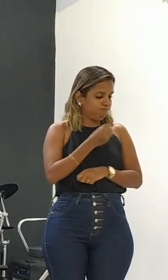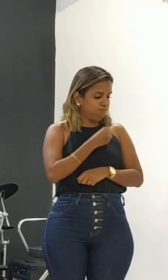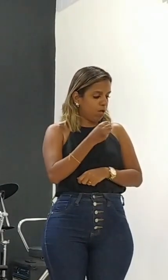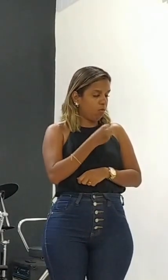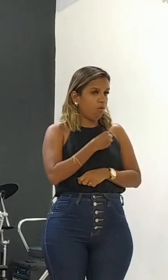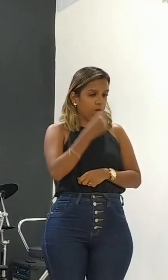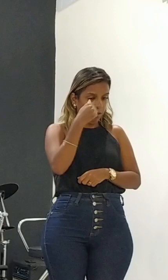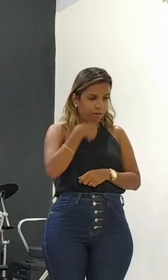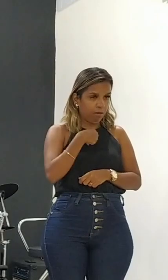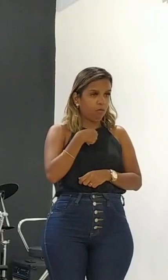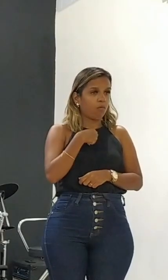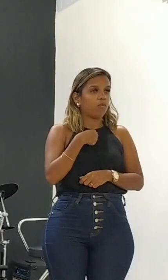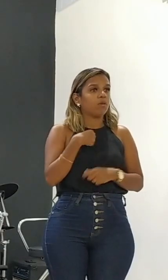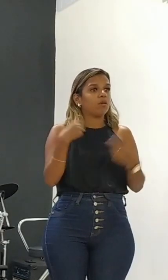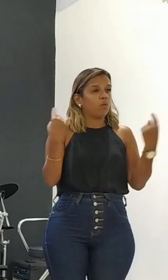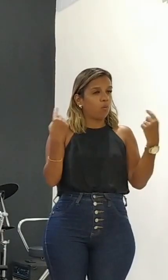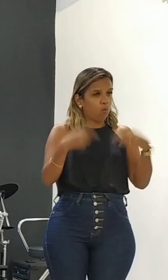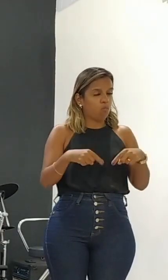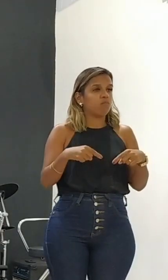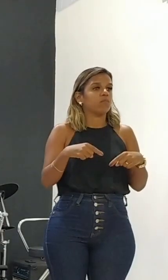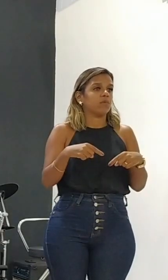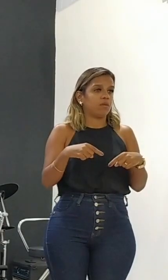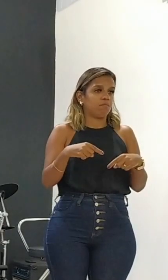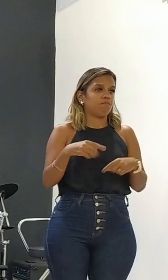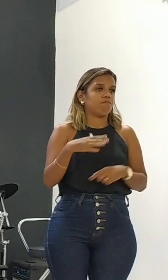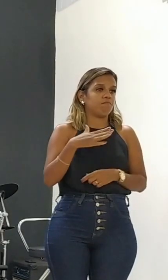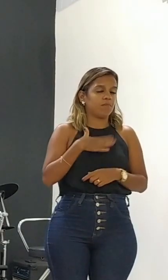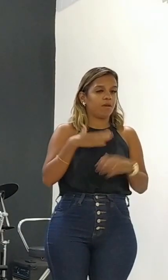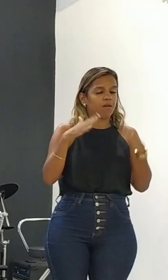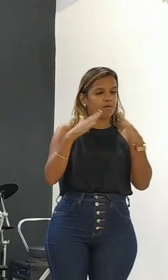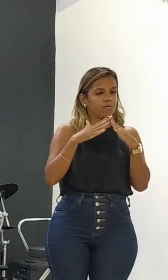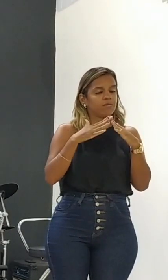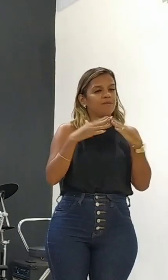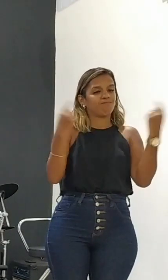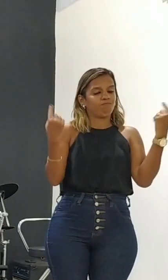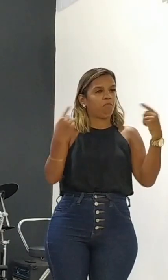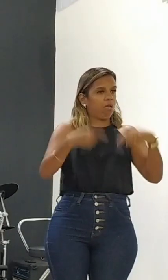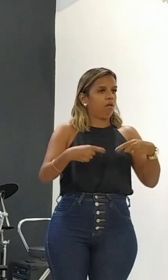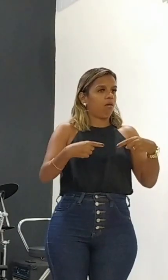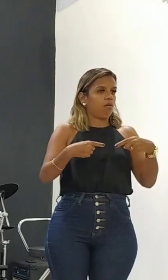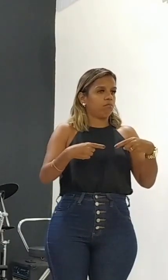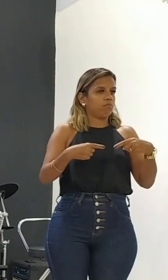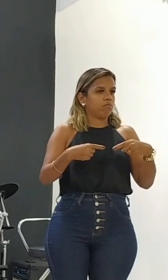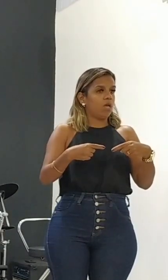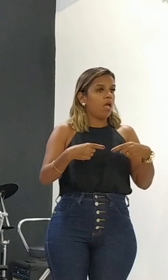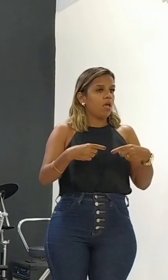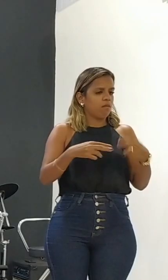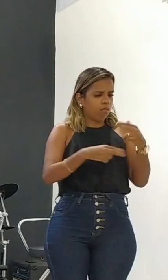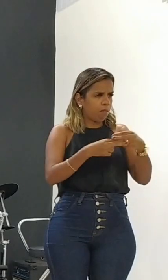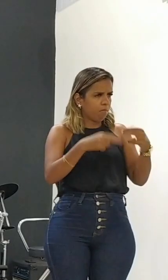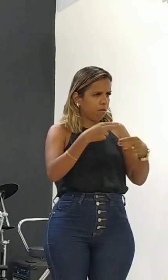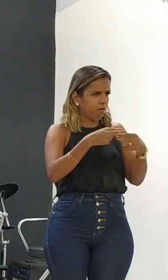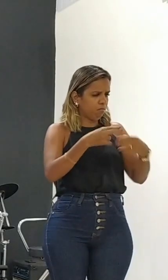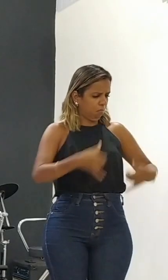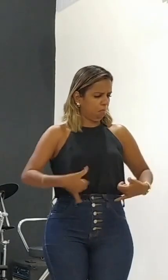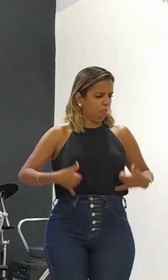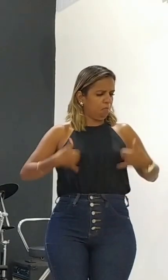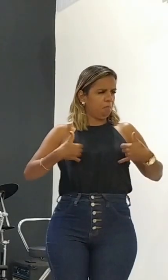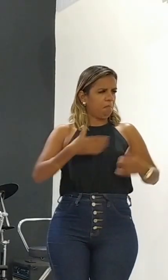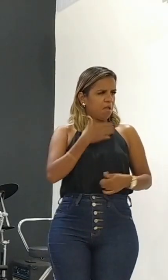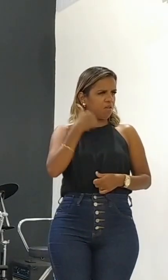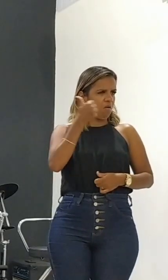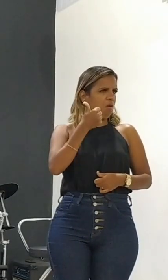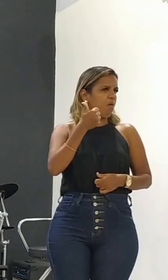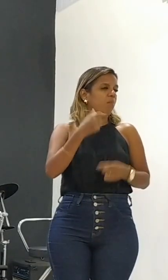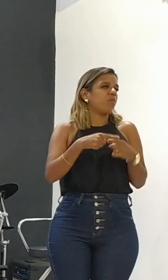pecamos. Né? Neemias ele não se coloca numa posição de melhor do que os seus irmãos que estavam sofrendo, apesar de